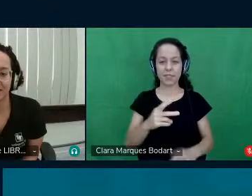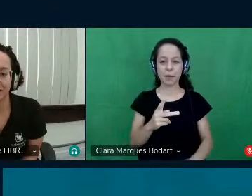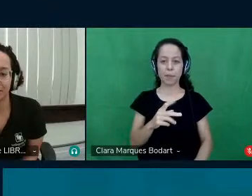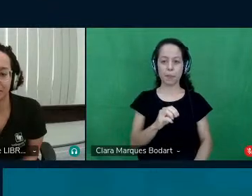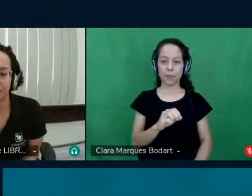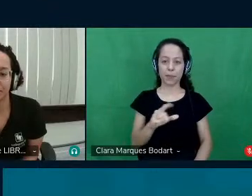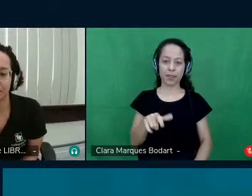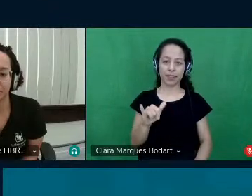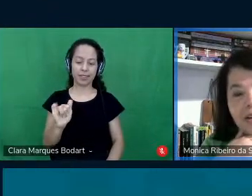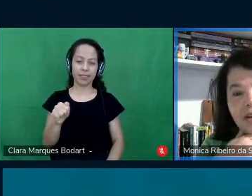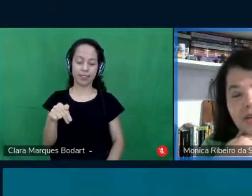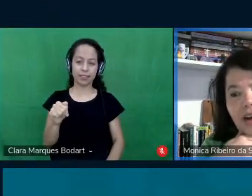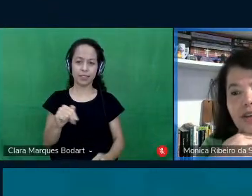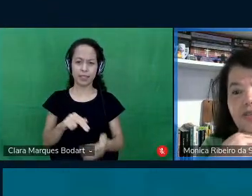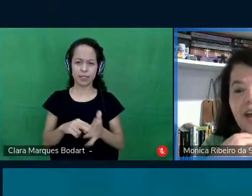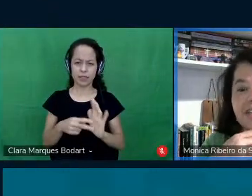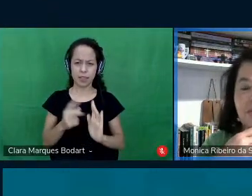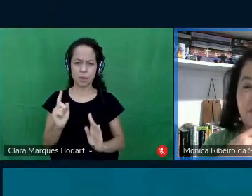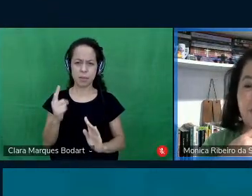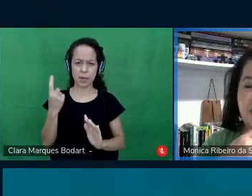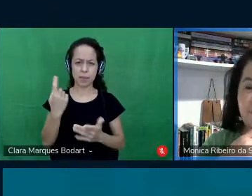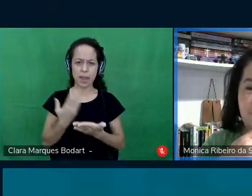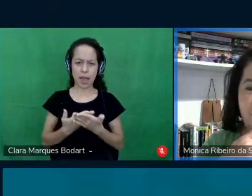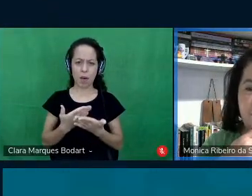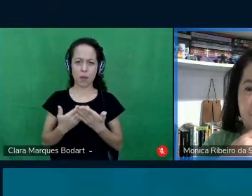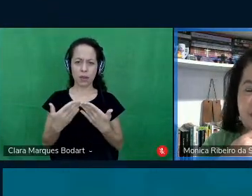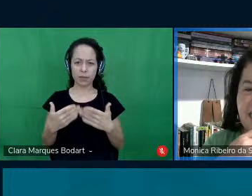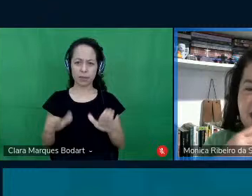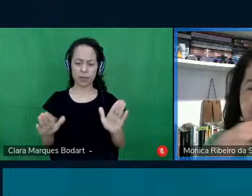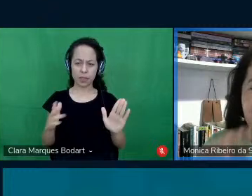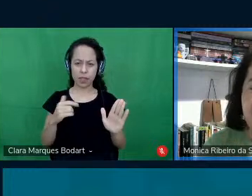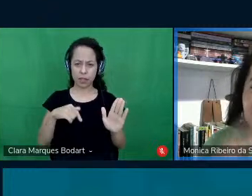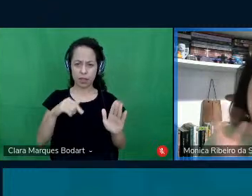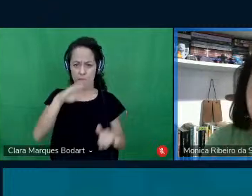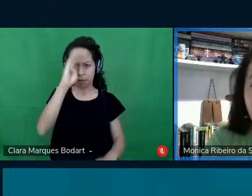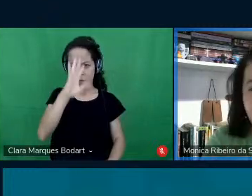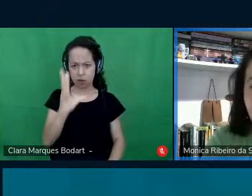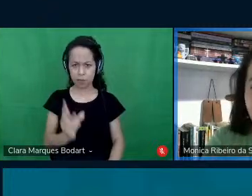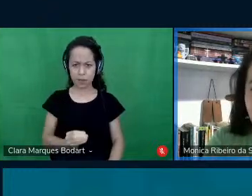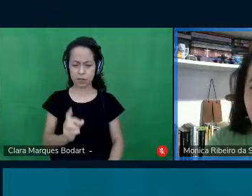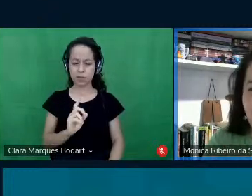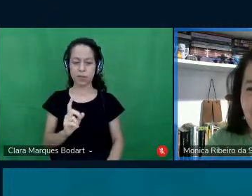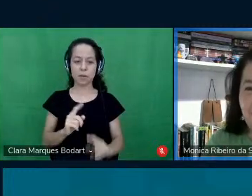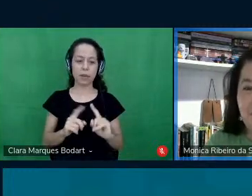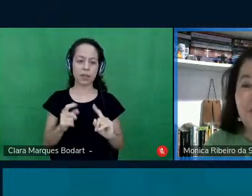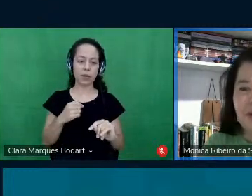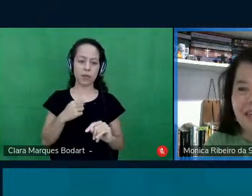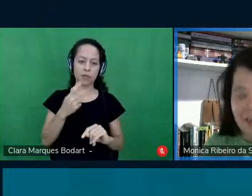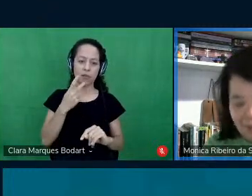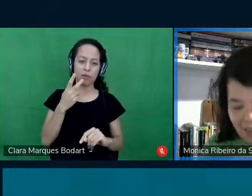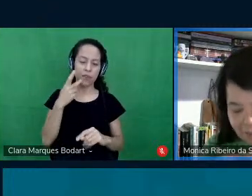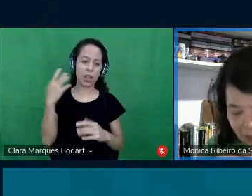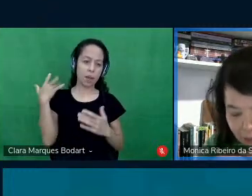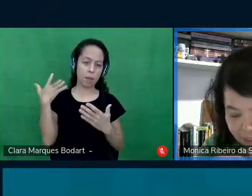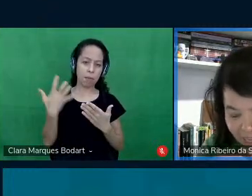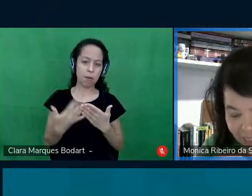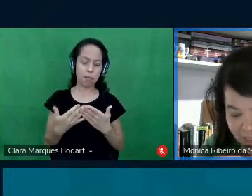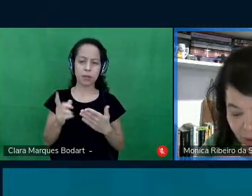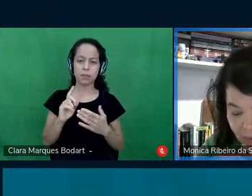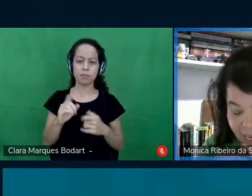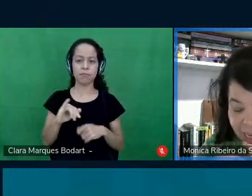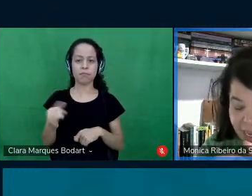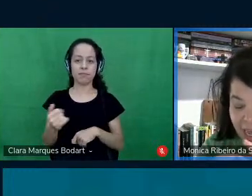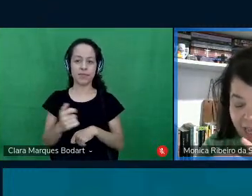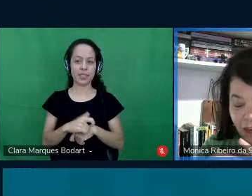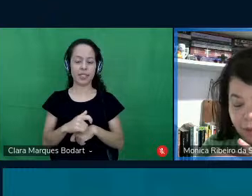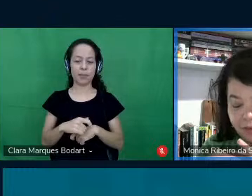vocês. Não é a primeira aula inaugural que eu faço para o programa Prof. PT, mas eu não vou retomar tudo que eu falei sobre o programa, né, para encurtar a